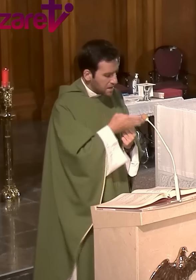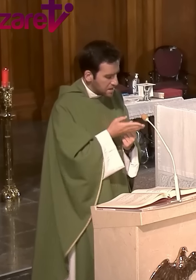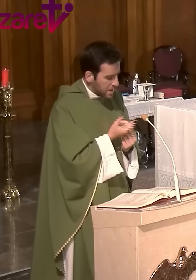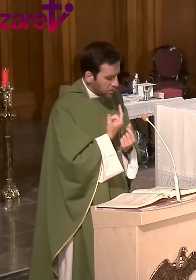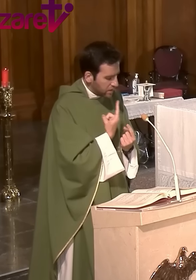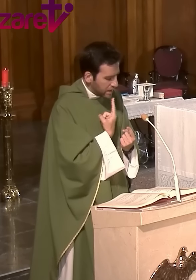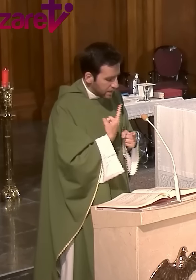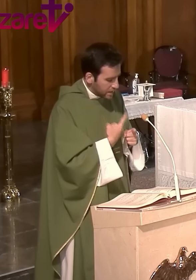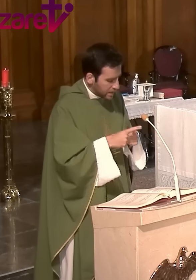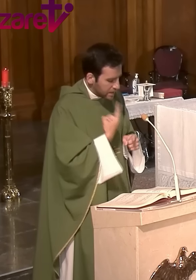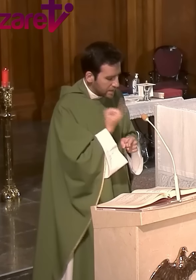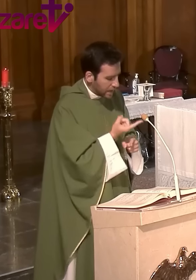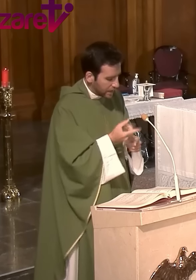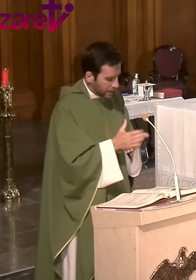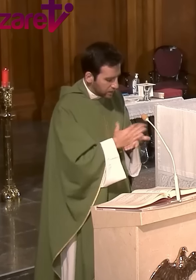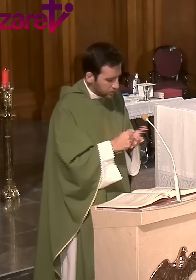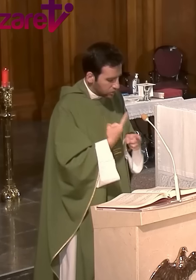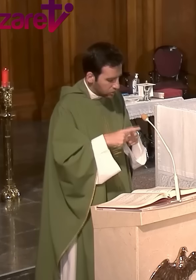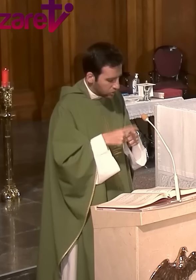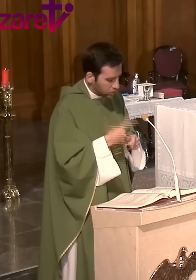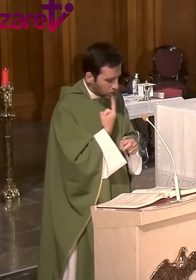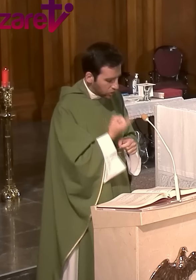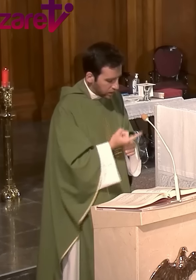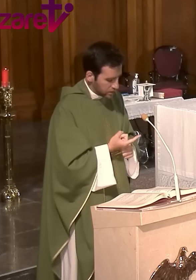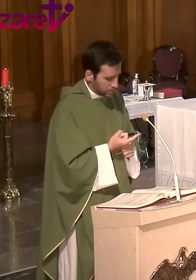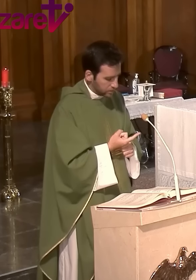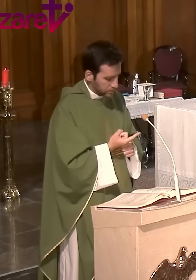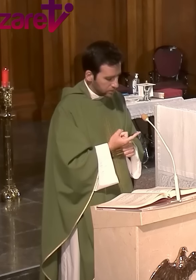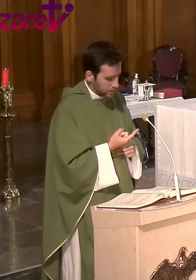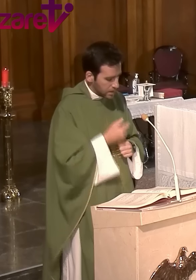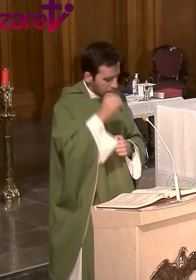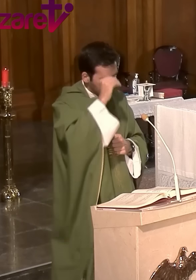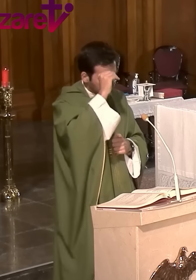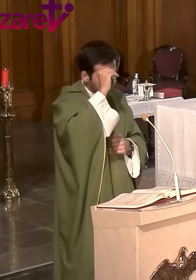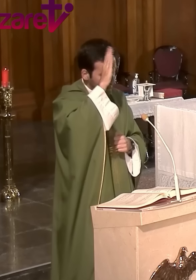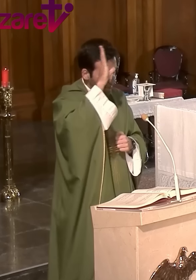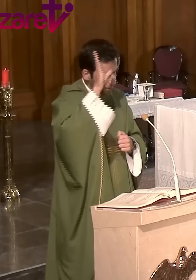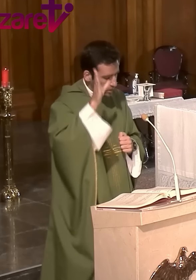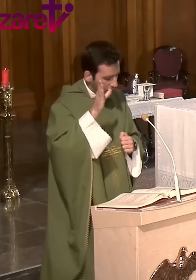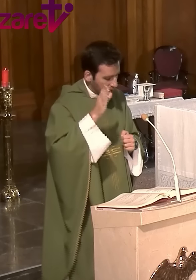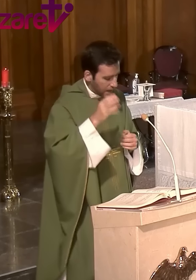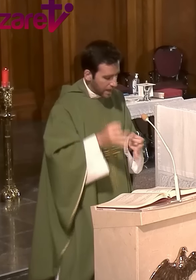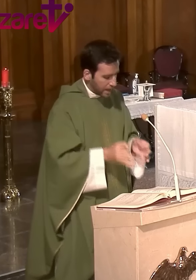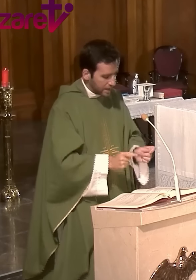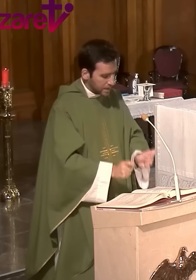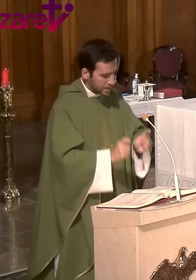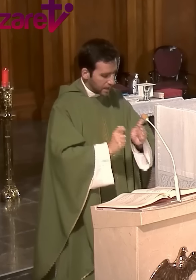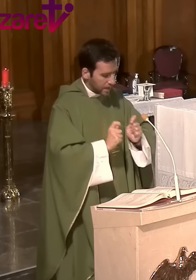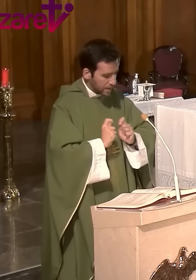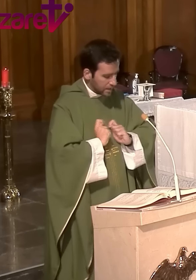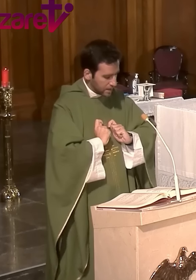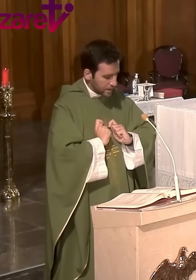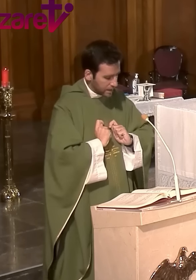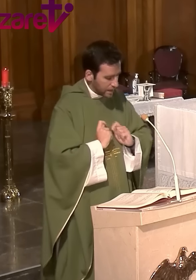¿de dónde saca todo eso? ¿Qué sabiduría es esa que le ha